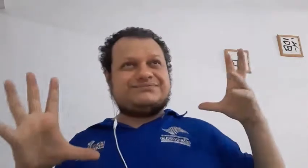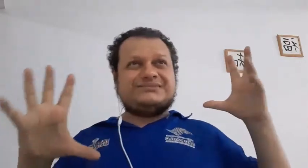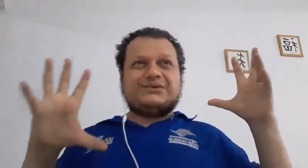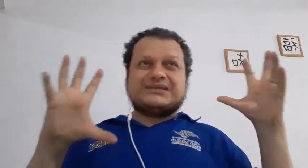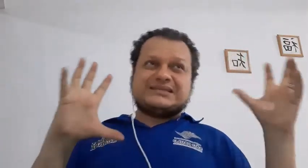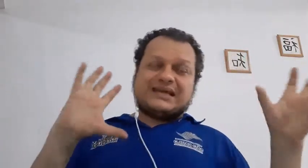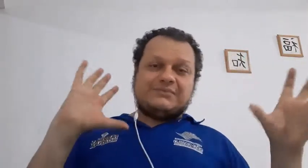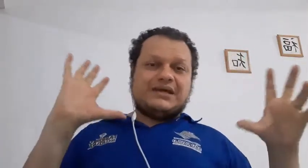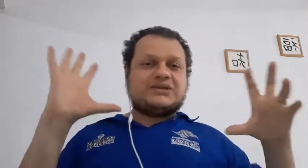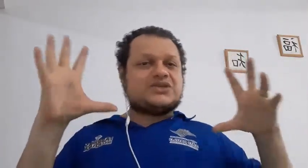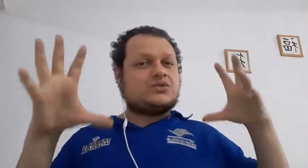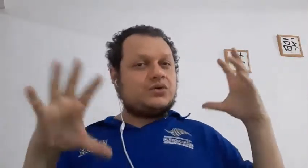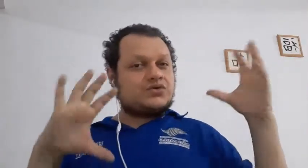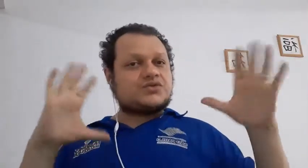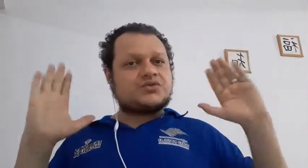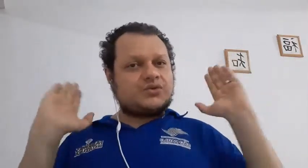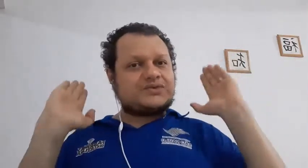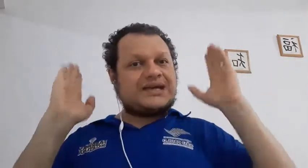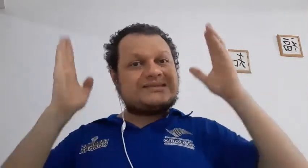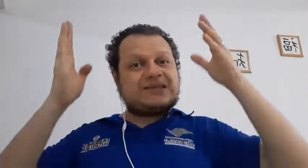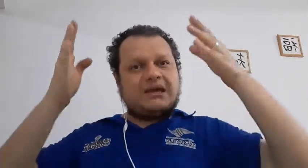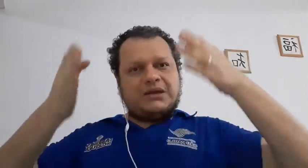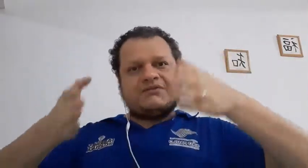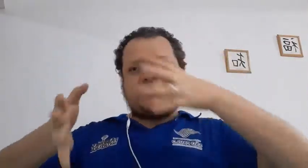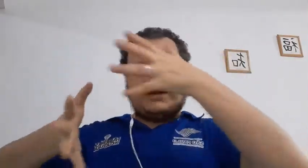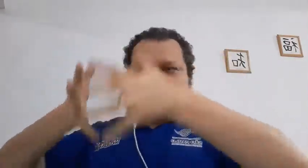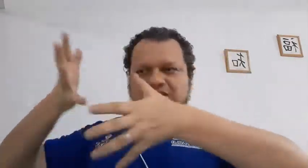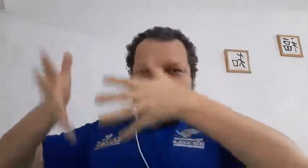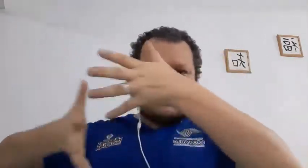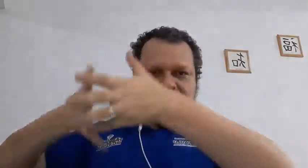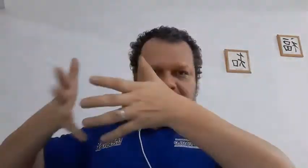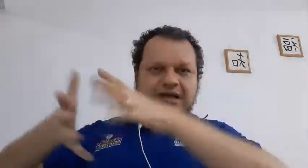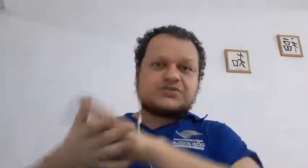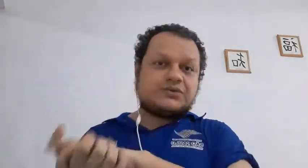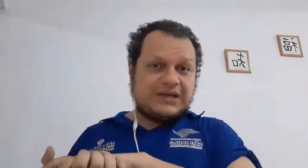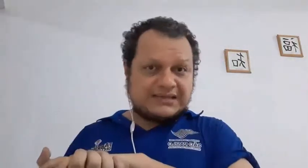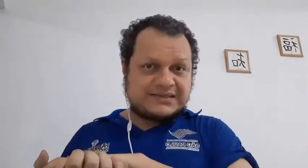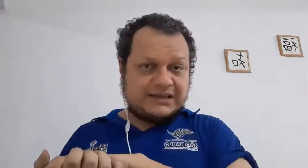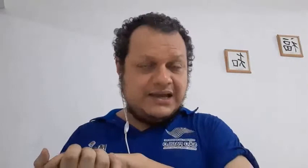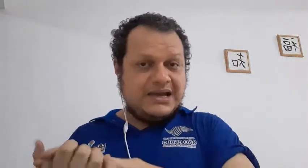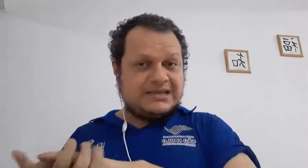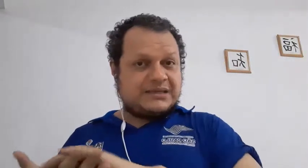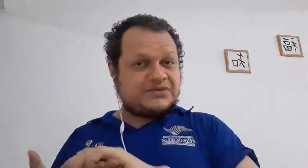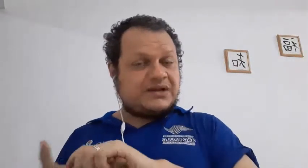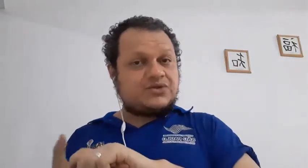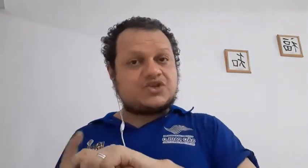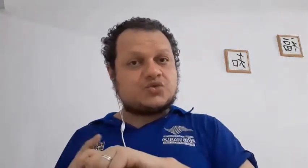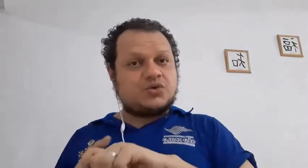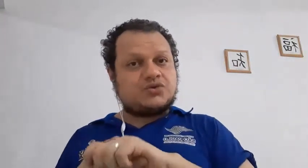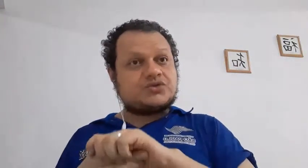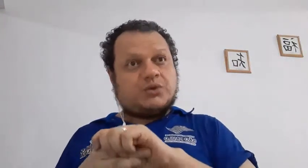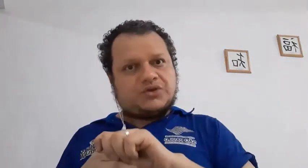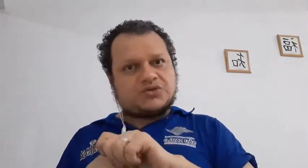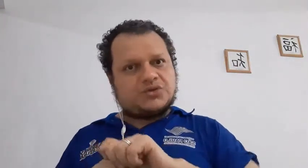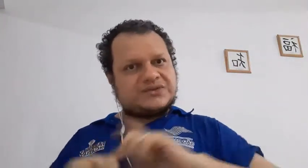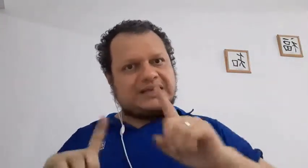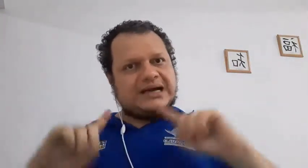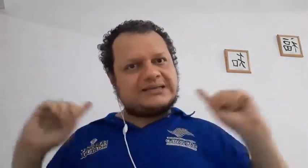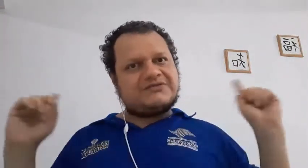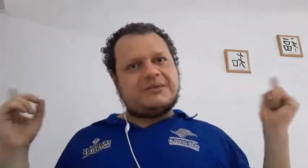não necessariamente todos os surdos recebem influência de língua de sinais quando nascem. Estamos falando de surdos, muitos surdos que nascem em família